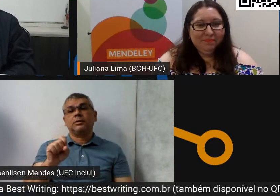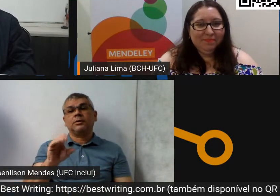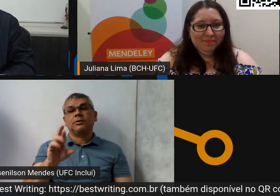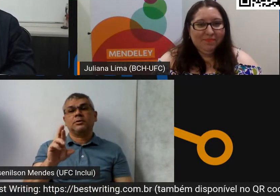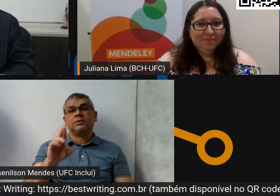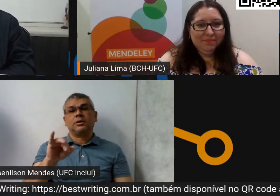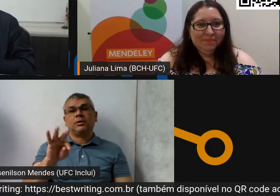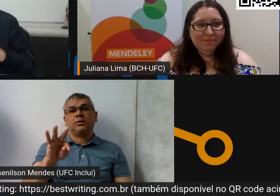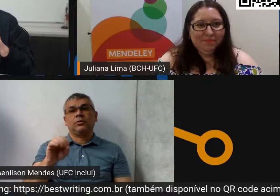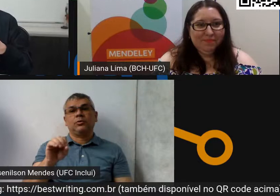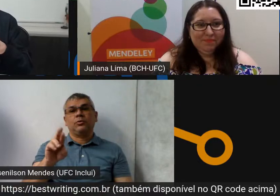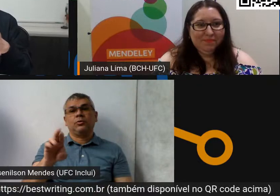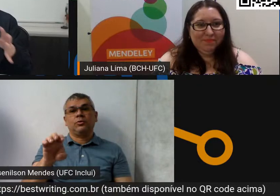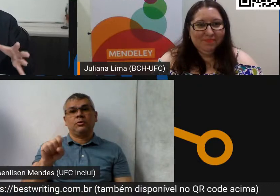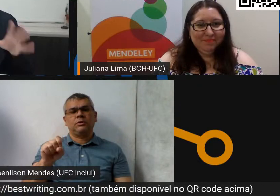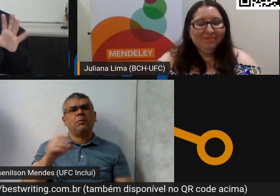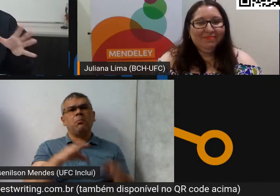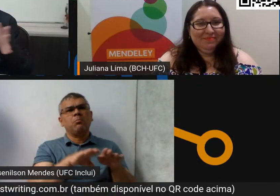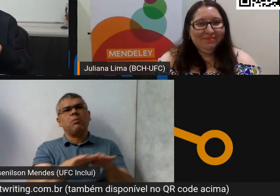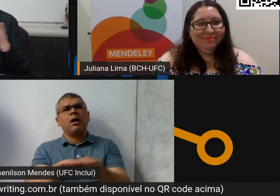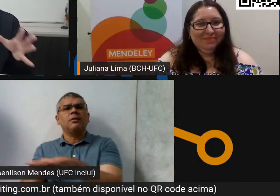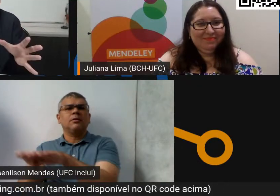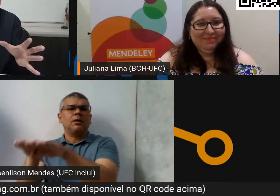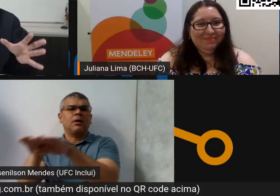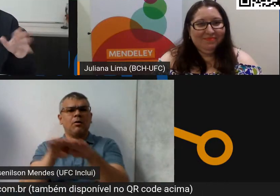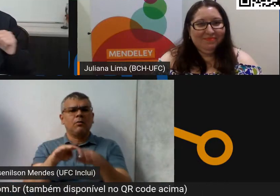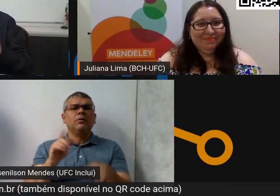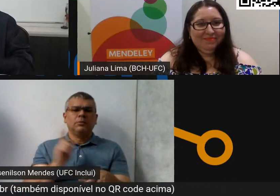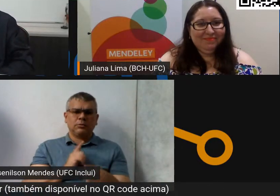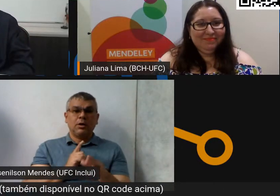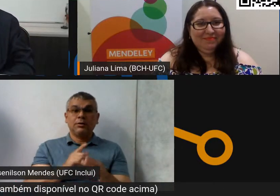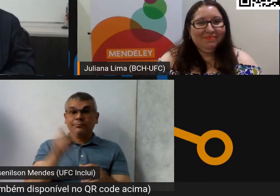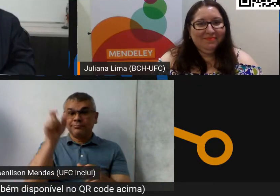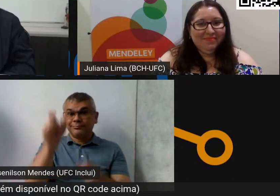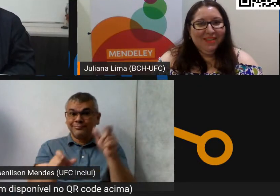também, e aí as bibliotecárias podem ensinar muito bem a gente como escolher isso.